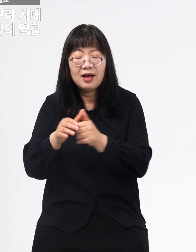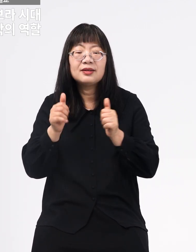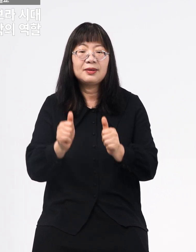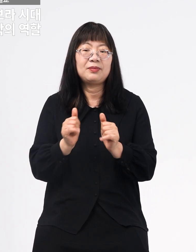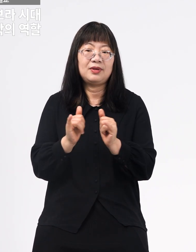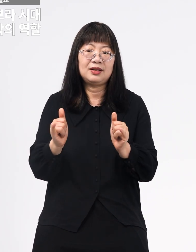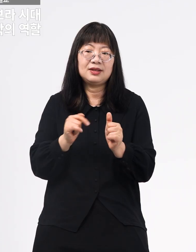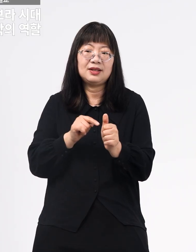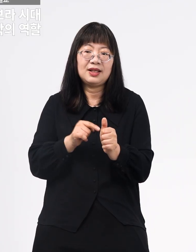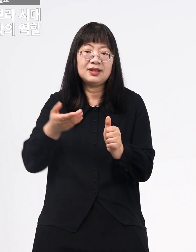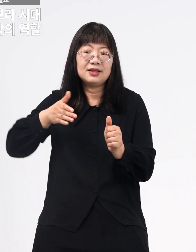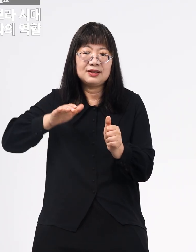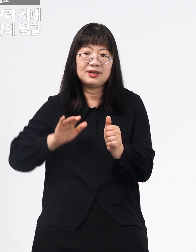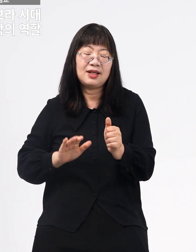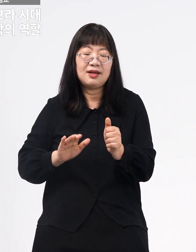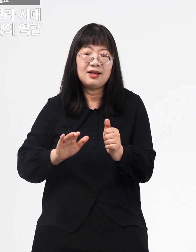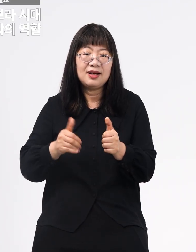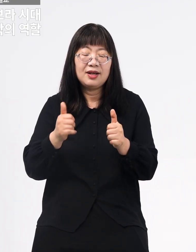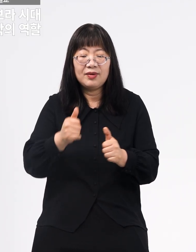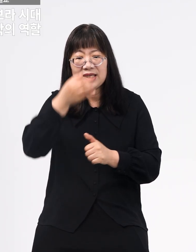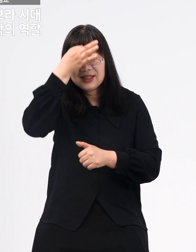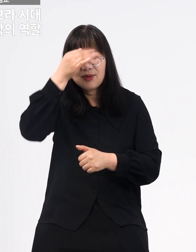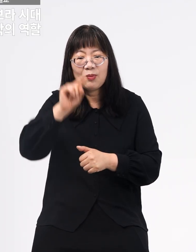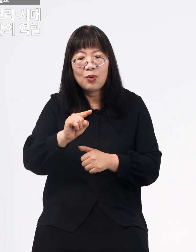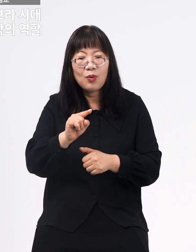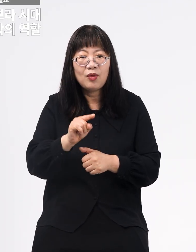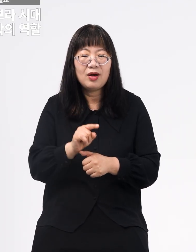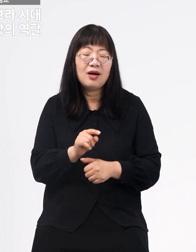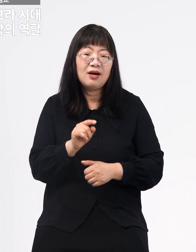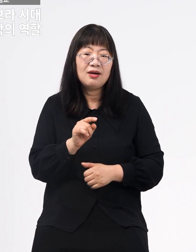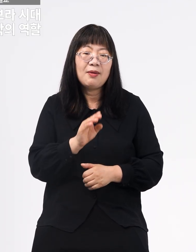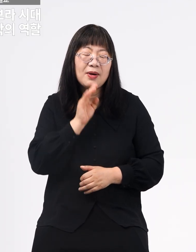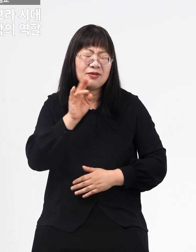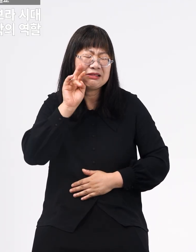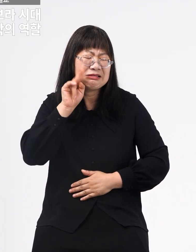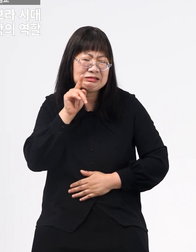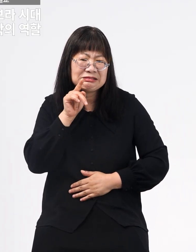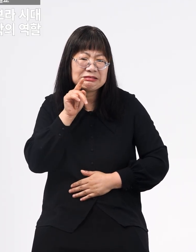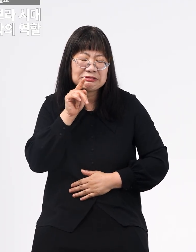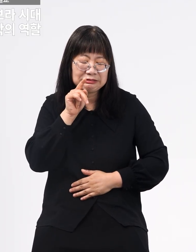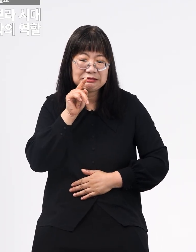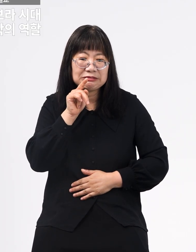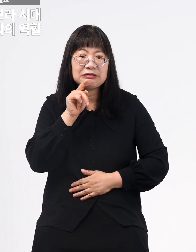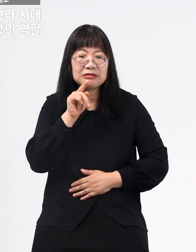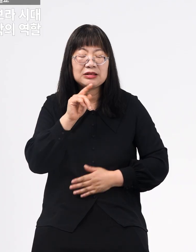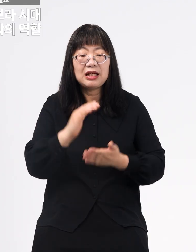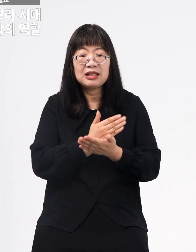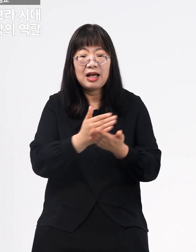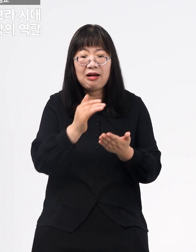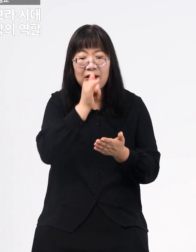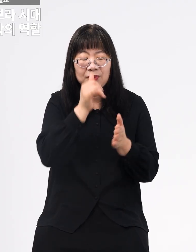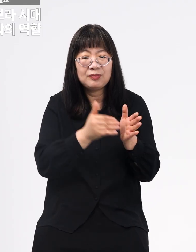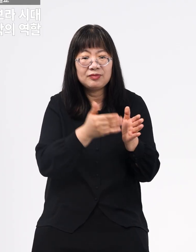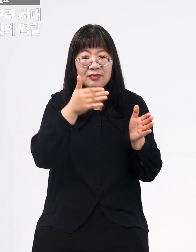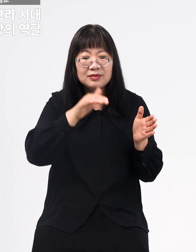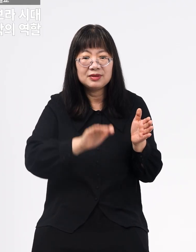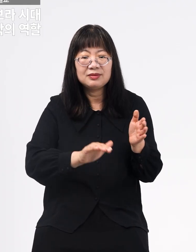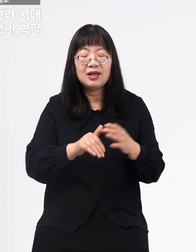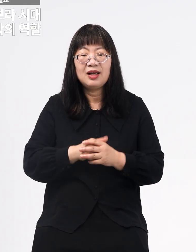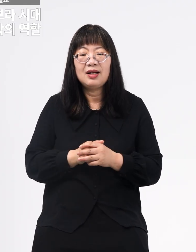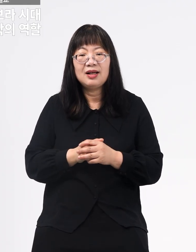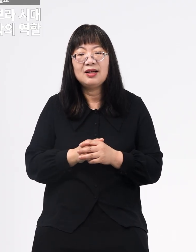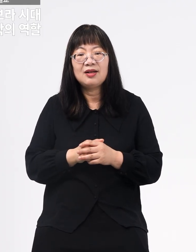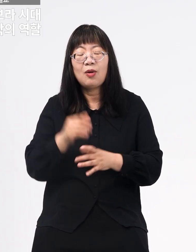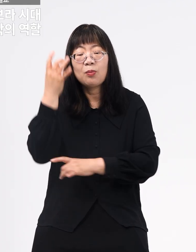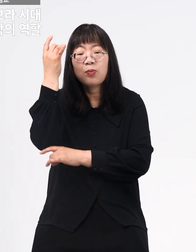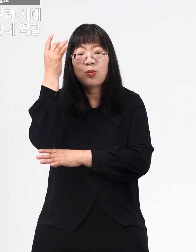사람인데 이 재판의 기능이 시시비를 가리는 그런 재판의 성격도 당연히 있겠으나 이